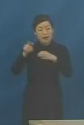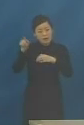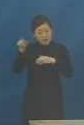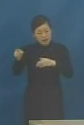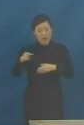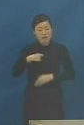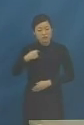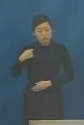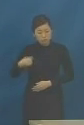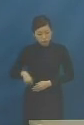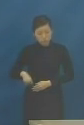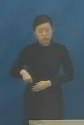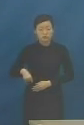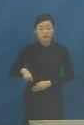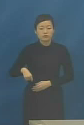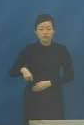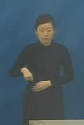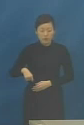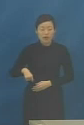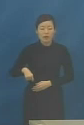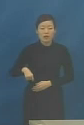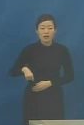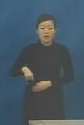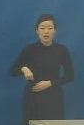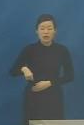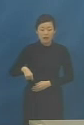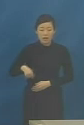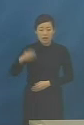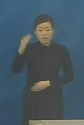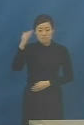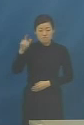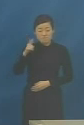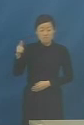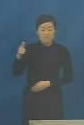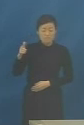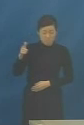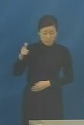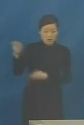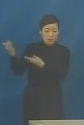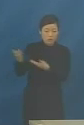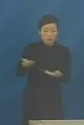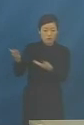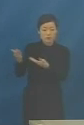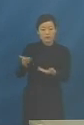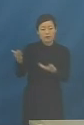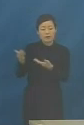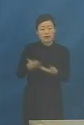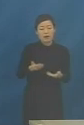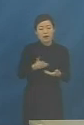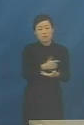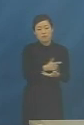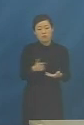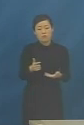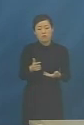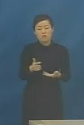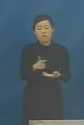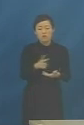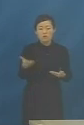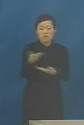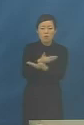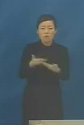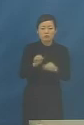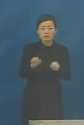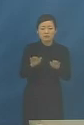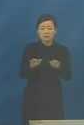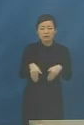とか朝鮮半島から持ち込まれたものだとかそういうあの古代日本の a ますの交流の状況というもの